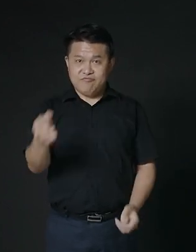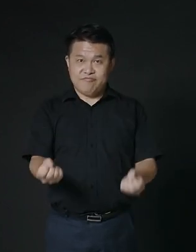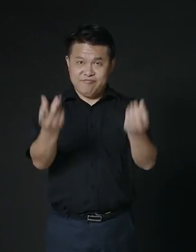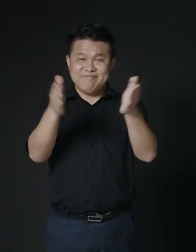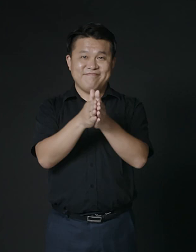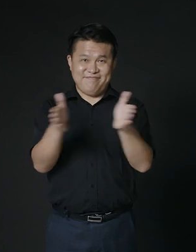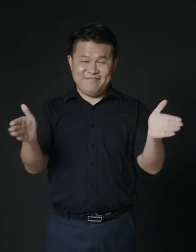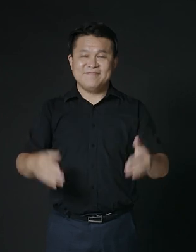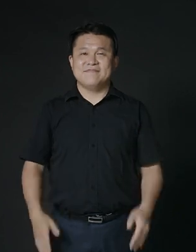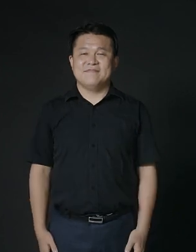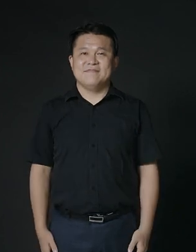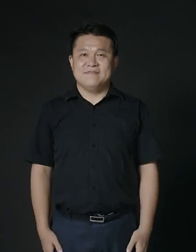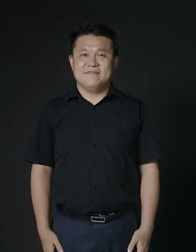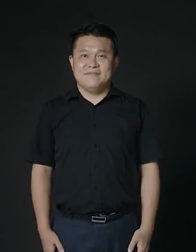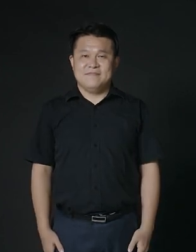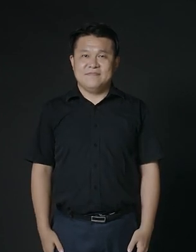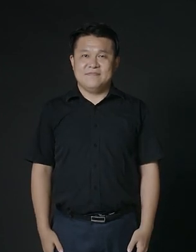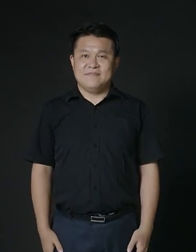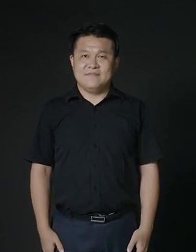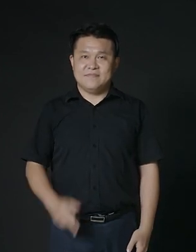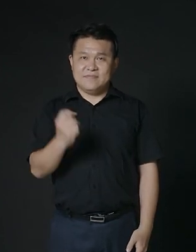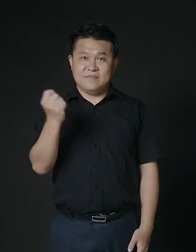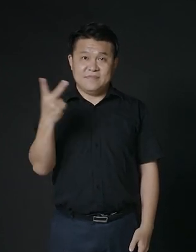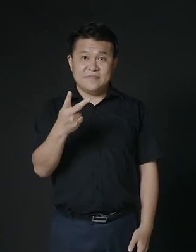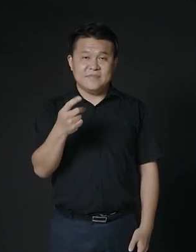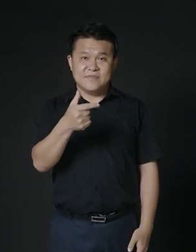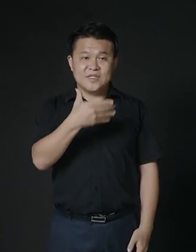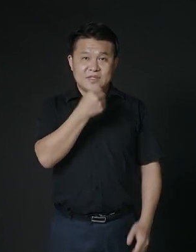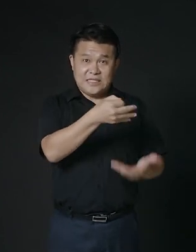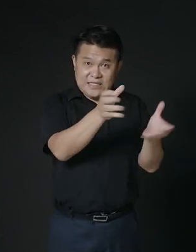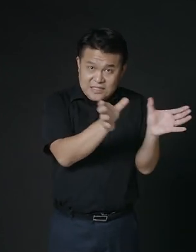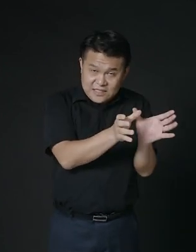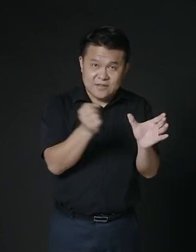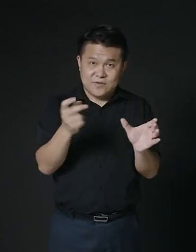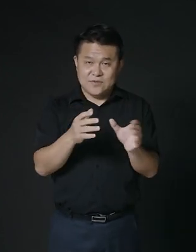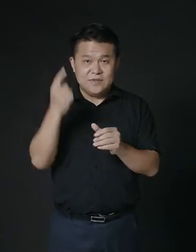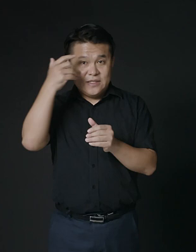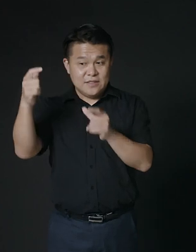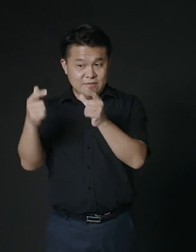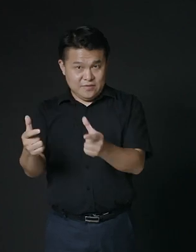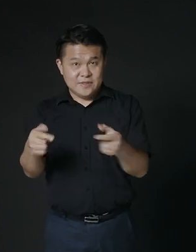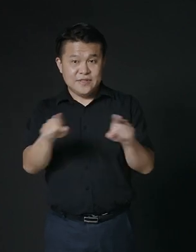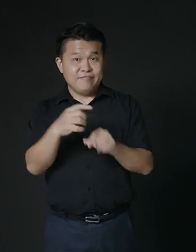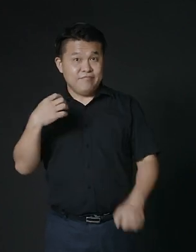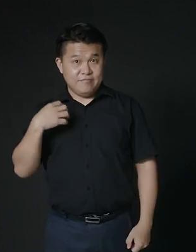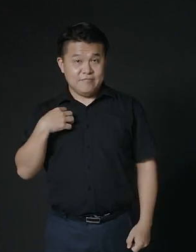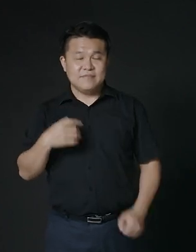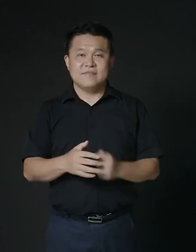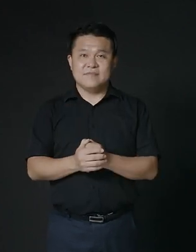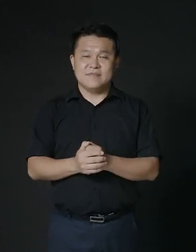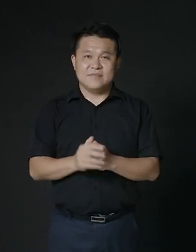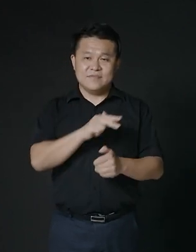개최합니다 k10 즈의 복지 대방 과 k10 g 상상마당 에 주관하는